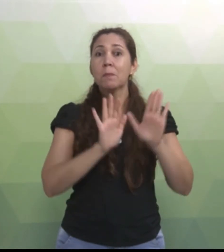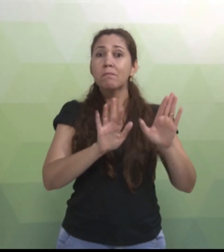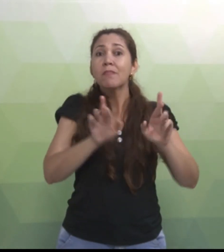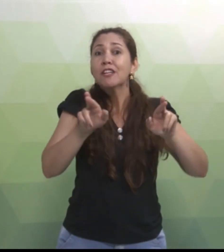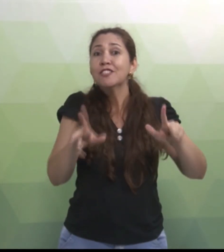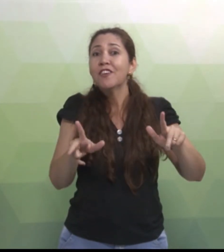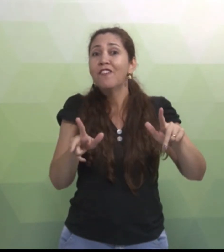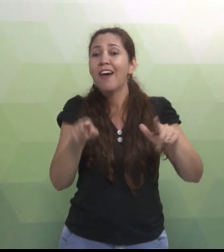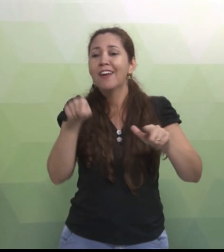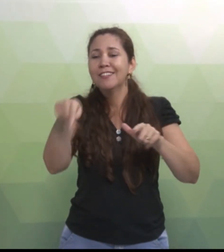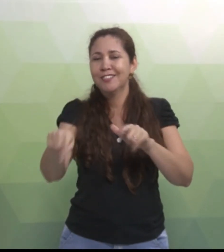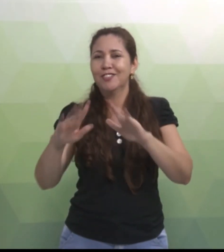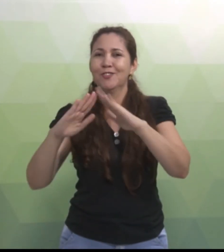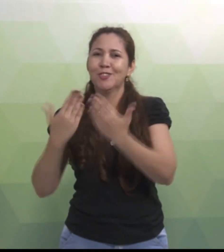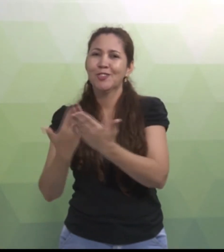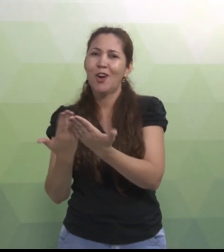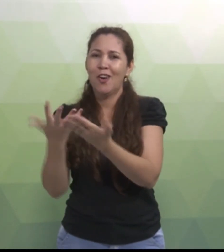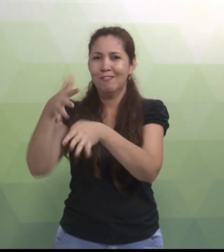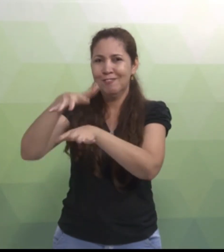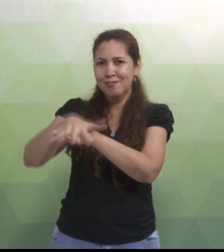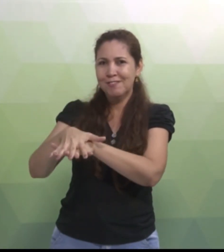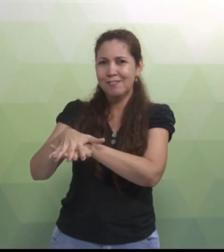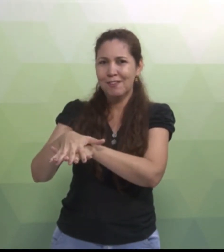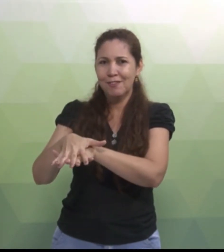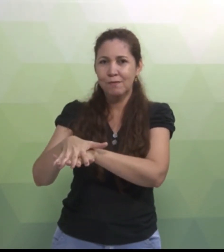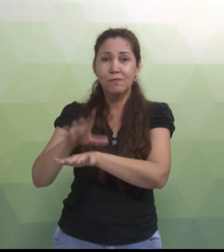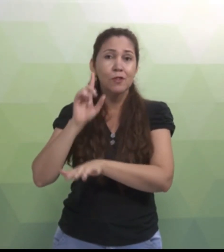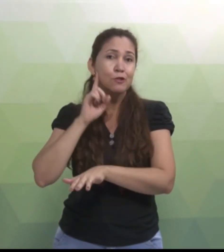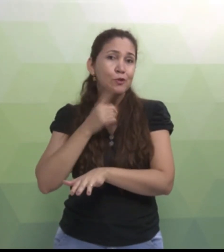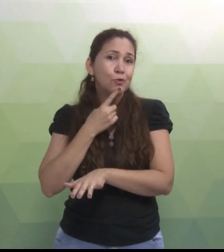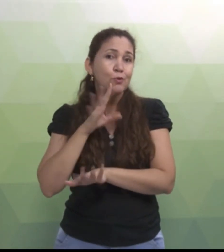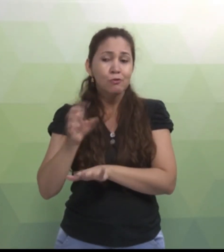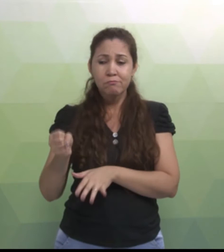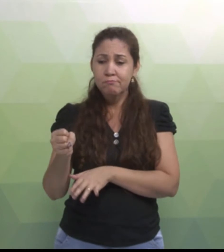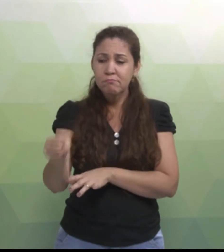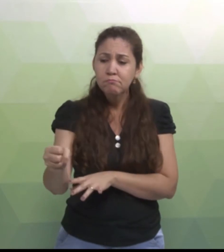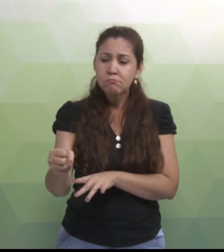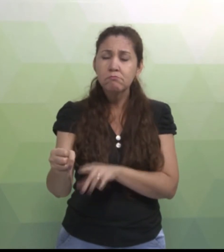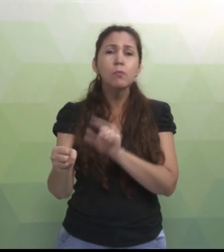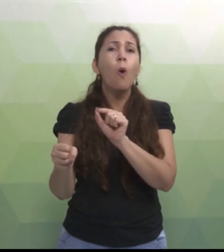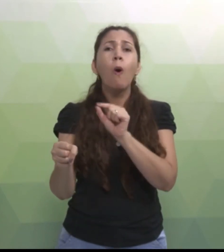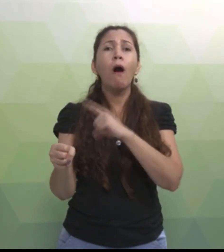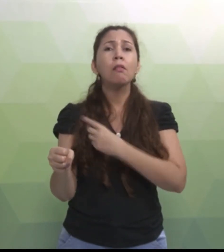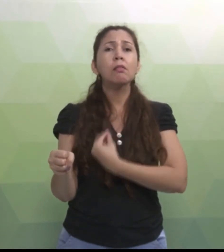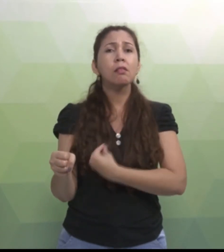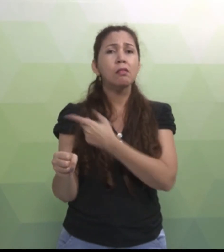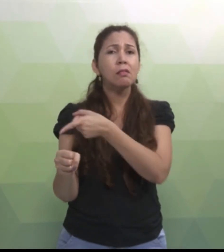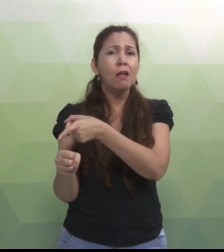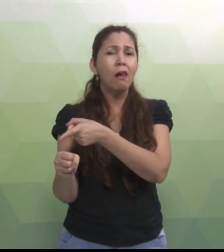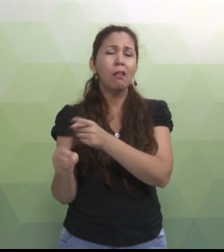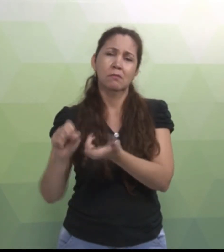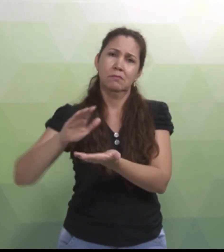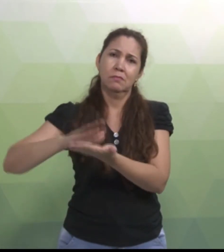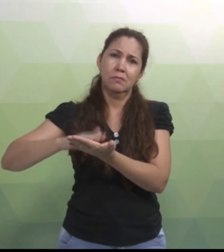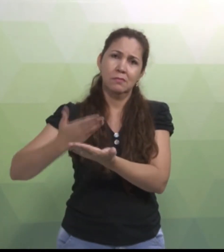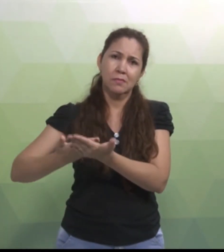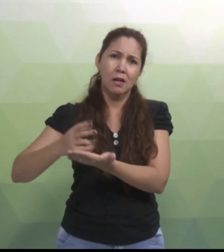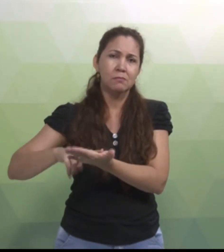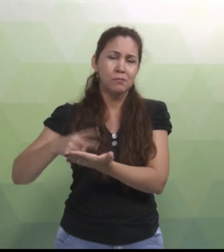Diferentemente, nós temos a escola inclusiva, onde o surdo ele é inserido nesse espaço, há o tradutor e intérprete de